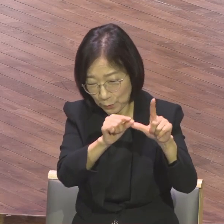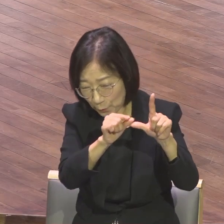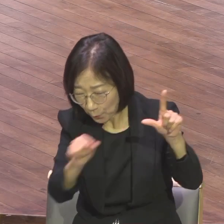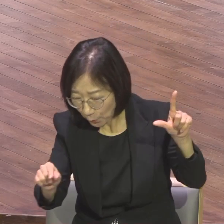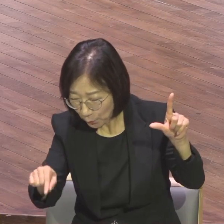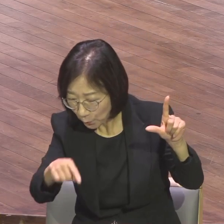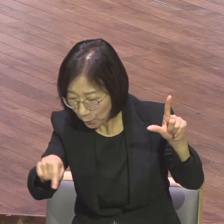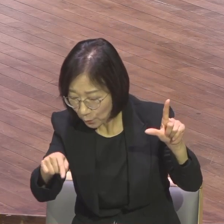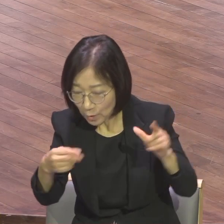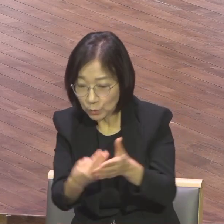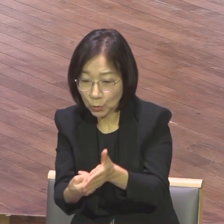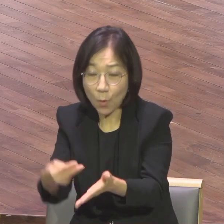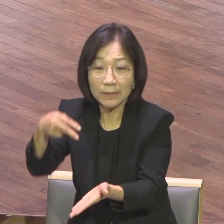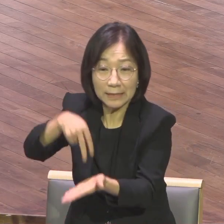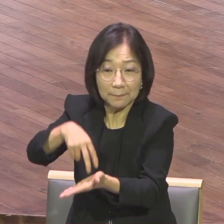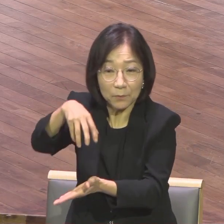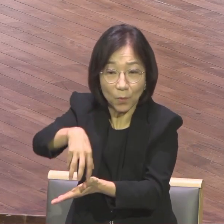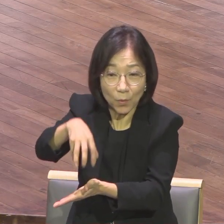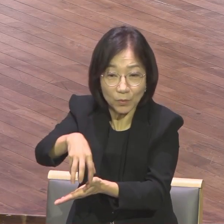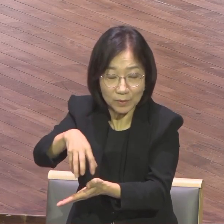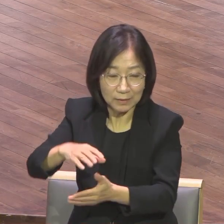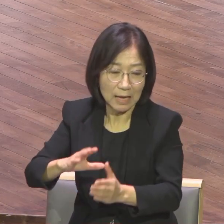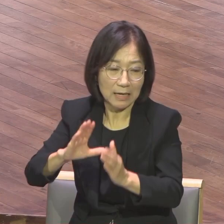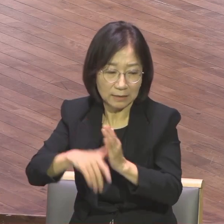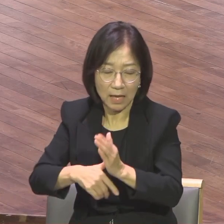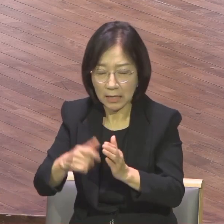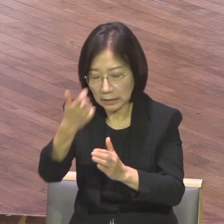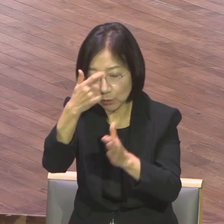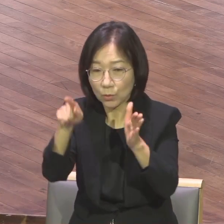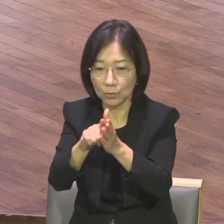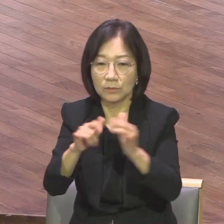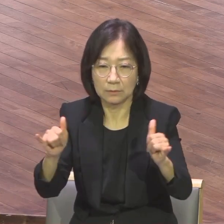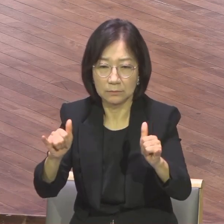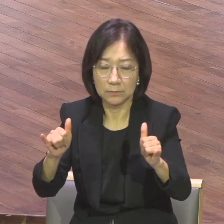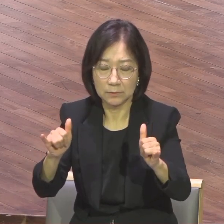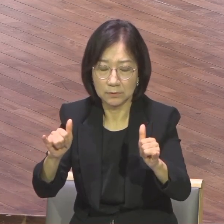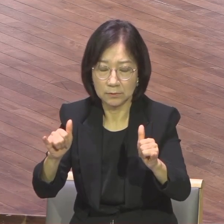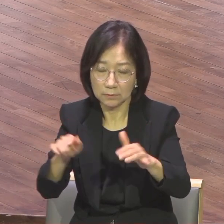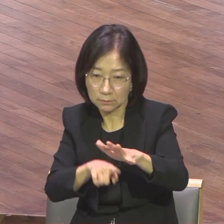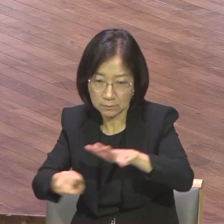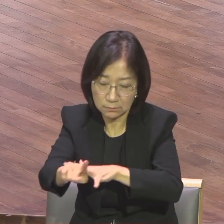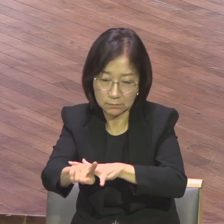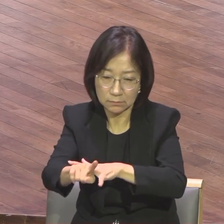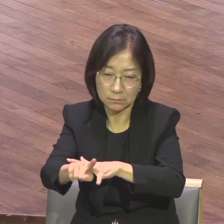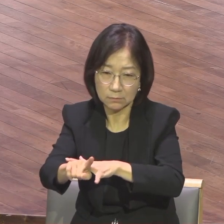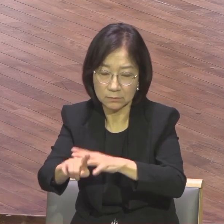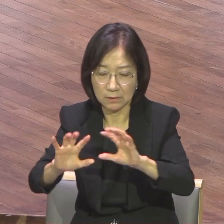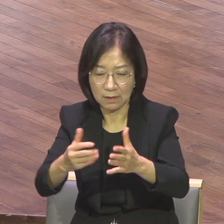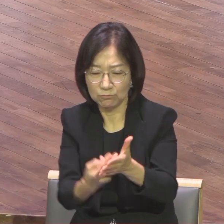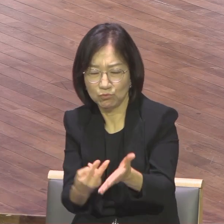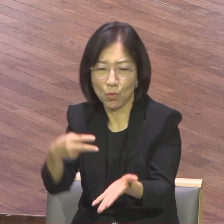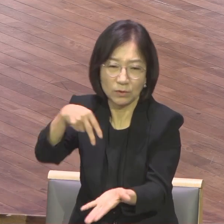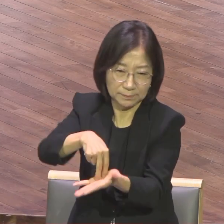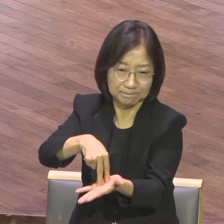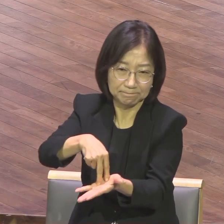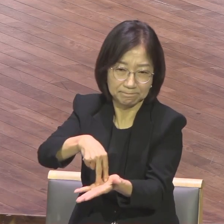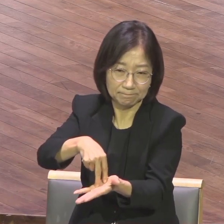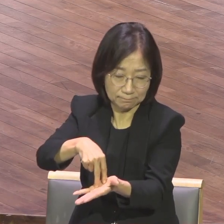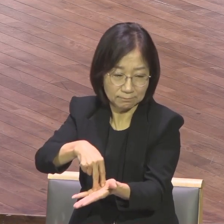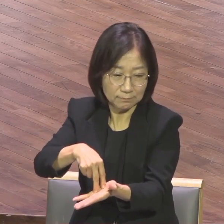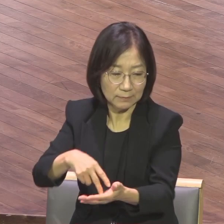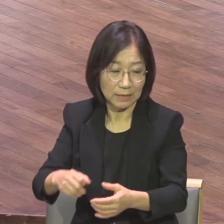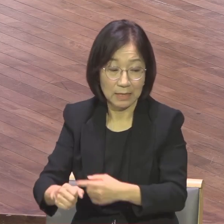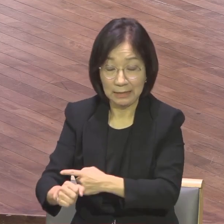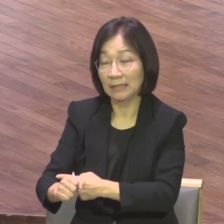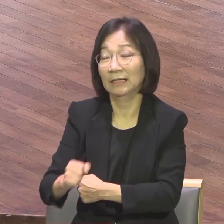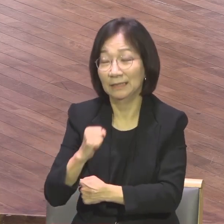그렇게 기독교인들이 도시에 있는 뭐 수천만 명 있는 도시가 있대. 그러니까 그런 현장들이 지금 다 우리